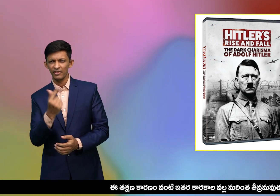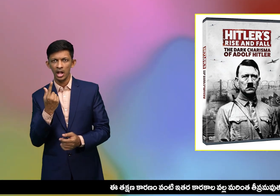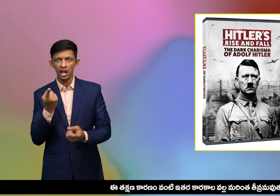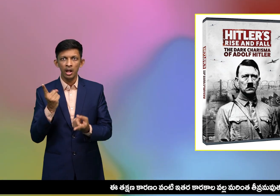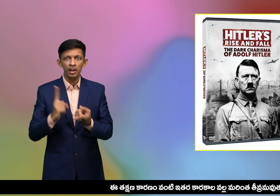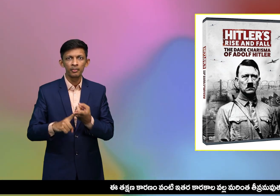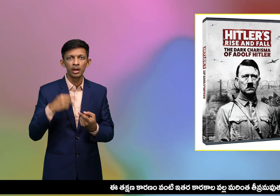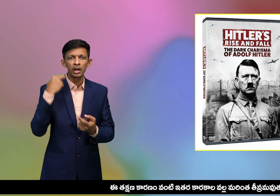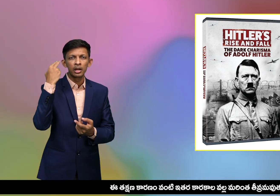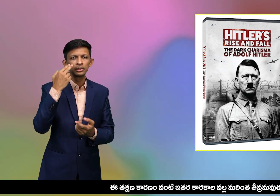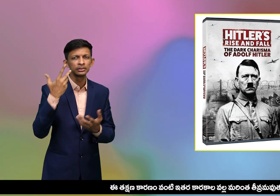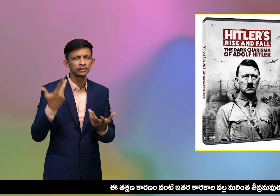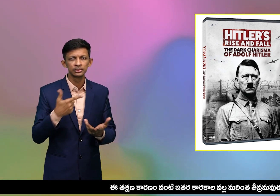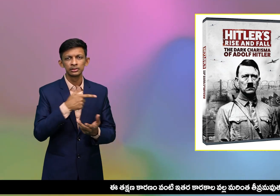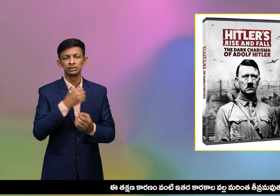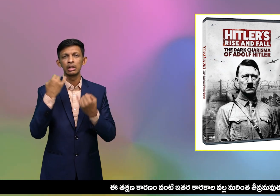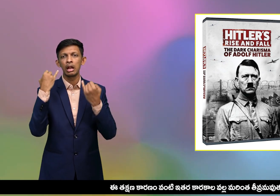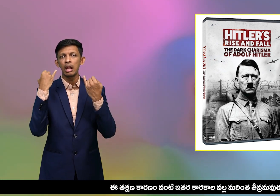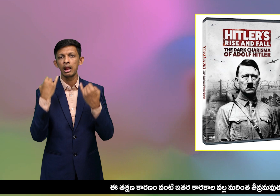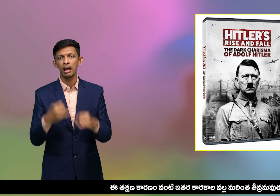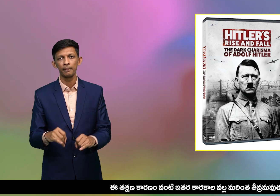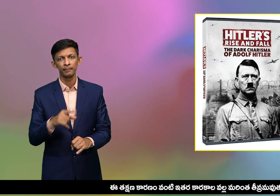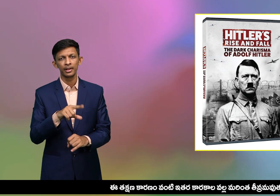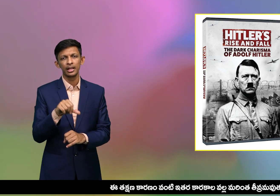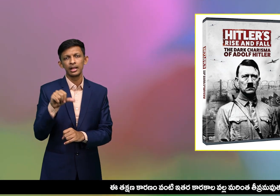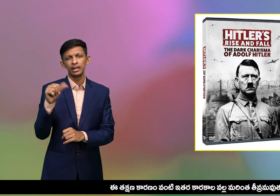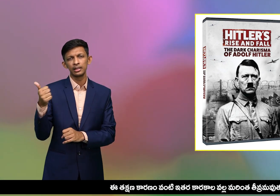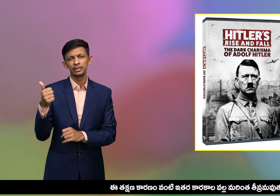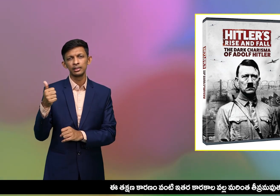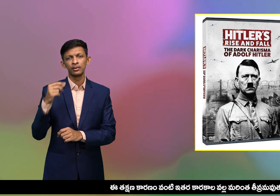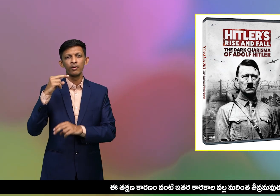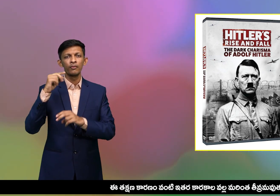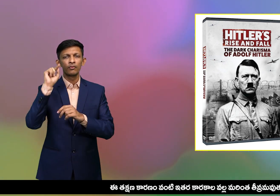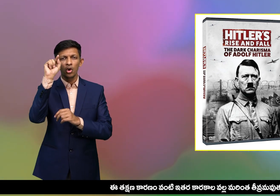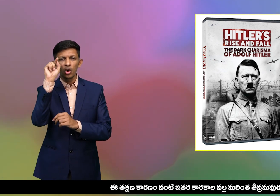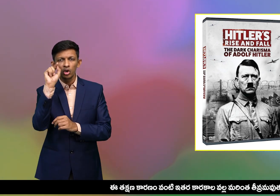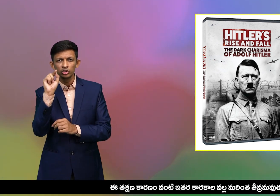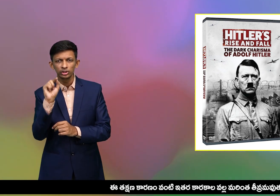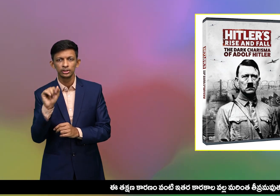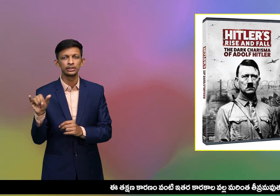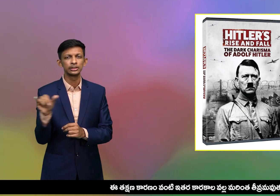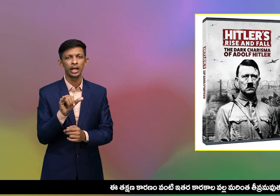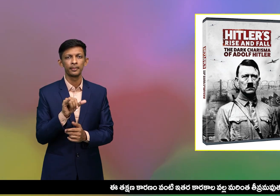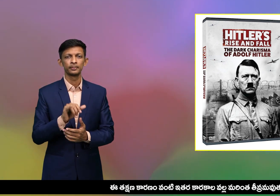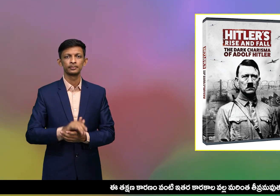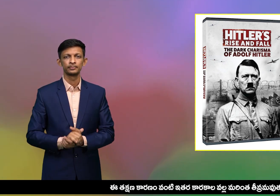ఈ తక్షణ కారణం వంటి ఇతర కారకాల వల్ల మరింత తీవ్రతమవుతుంది.